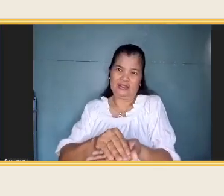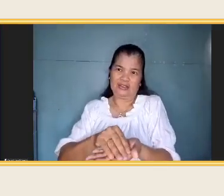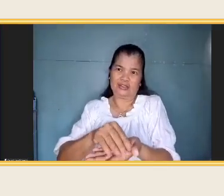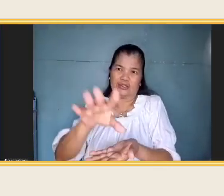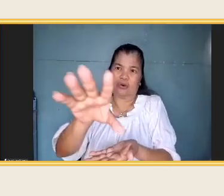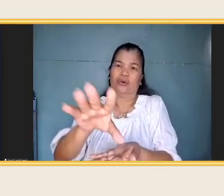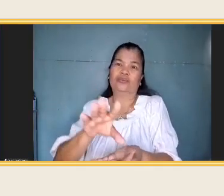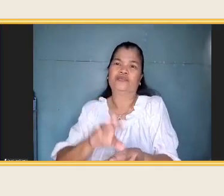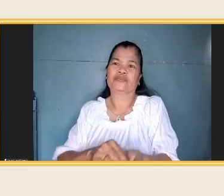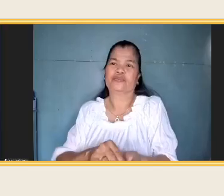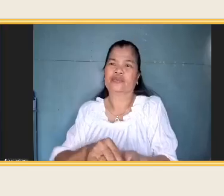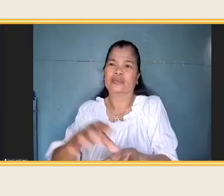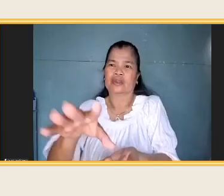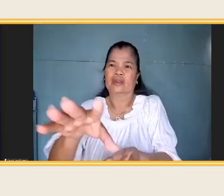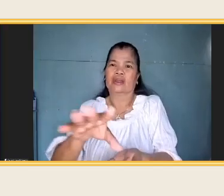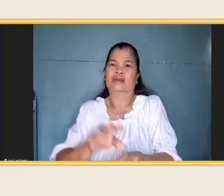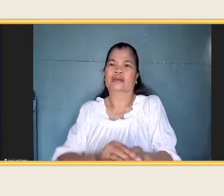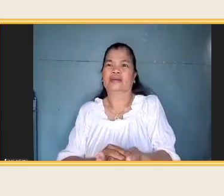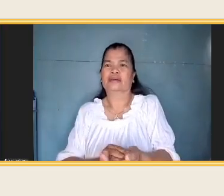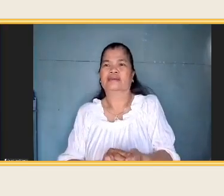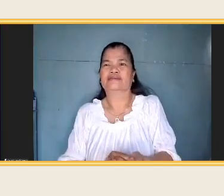Okay. So,